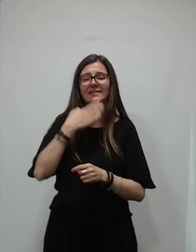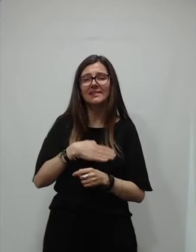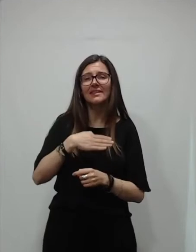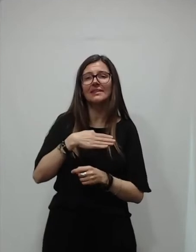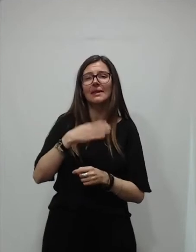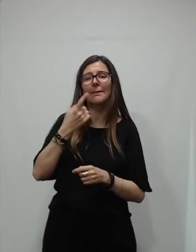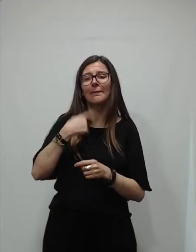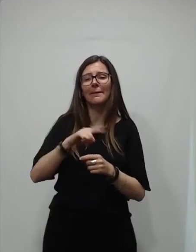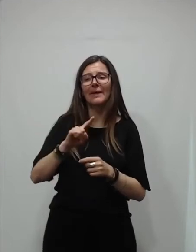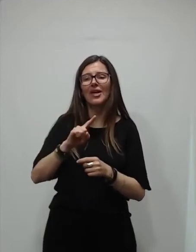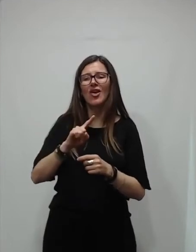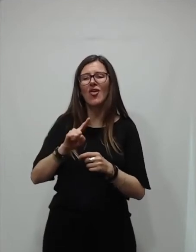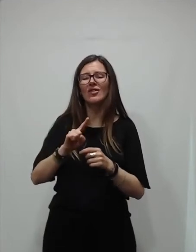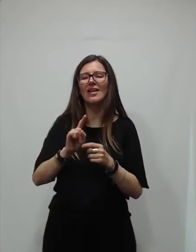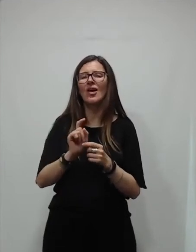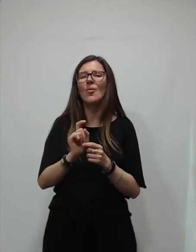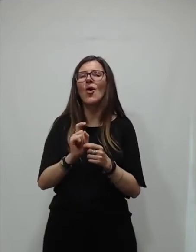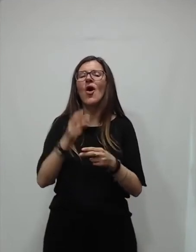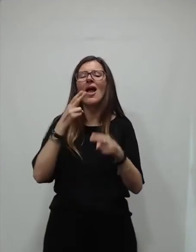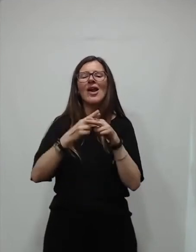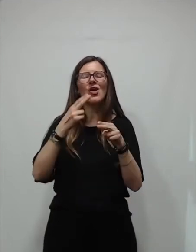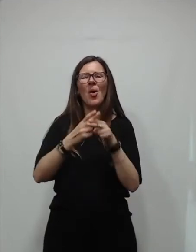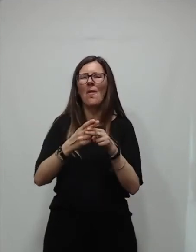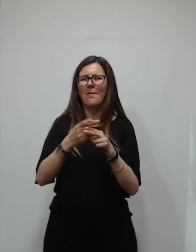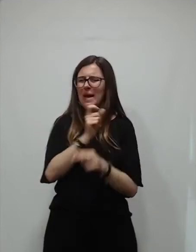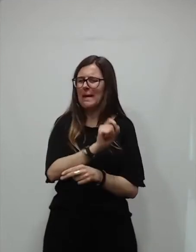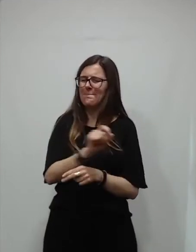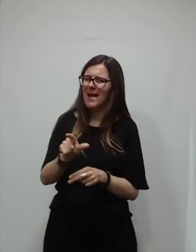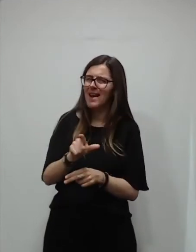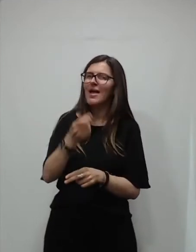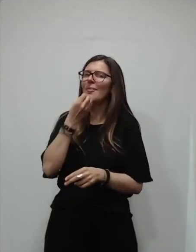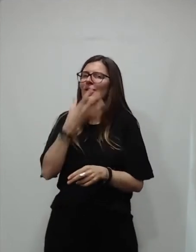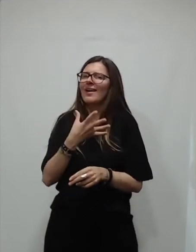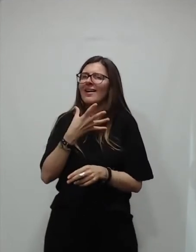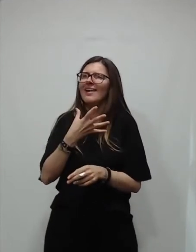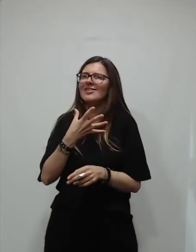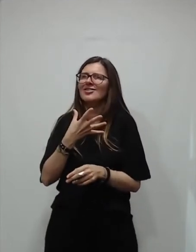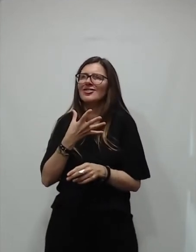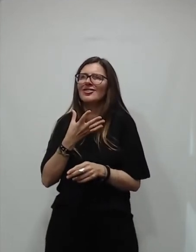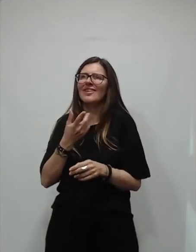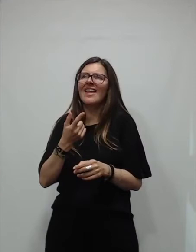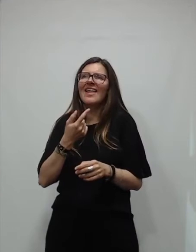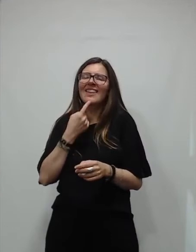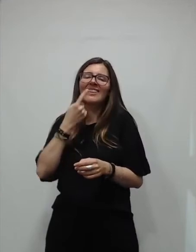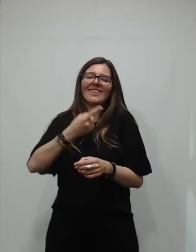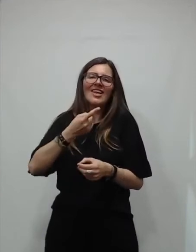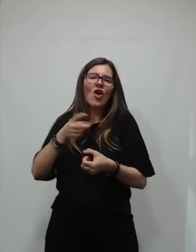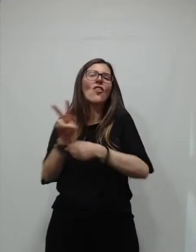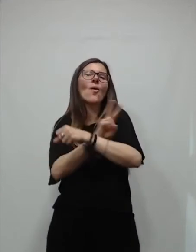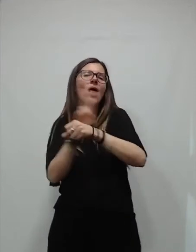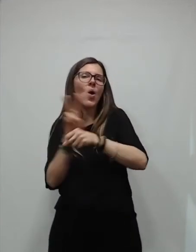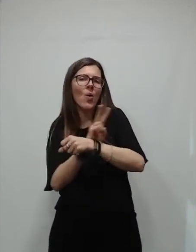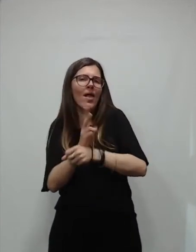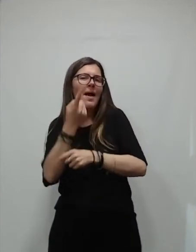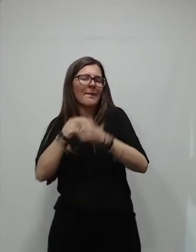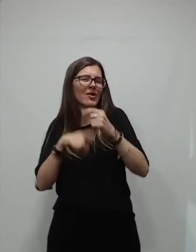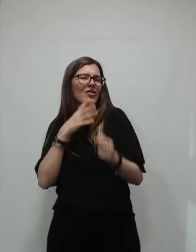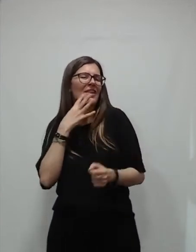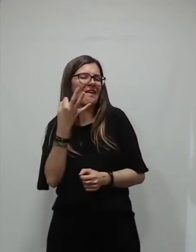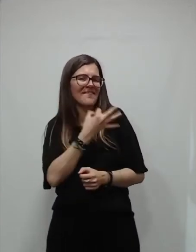de etiquetas. Te pongo una medida de seguridad curativa, pero te encierro. En ese momento, en el 1934, no estaba